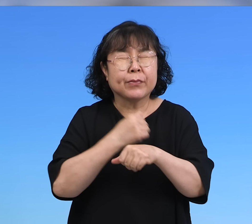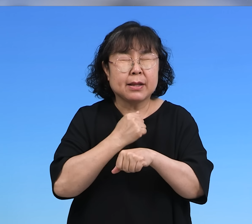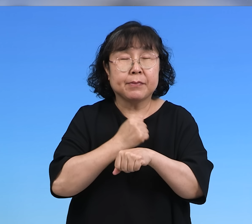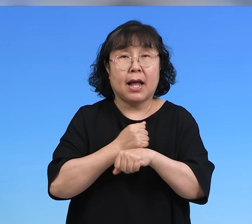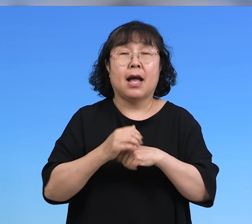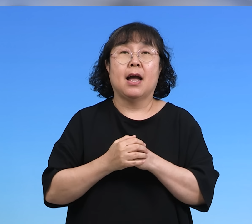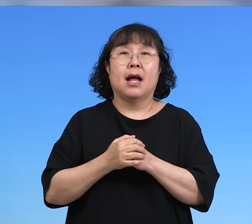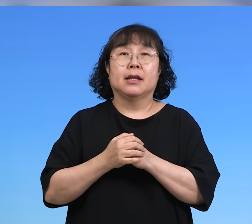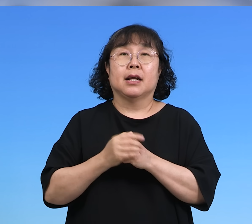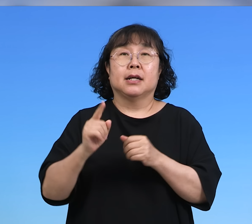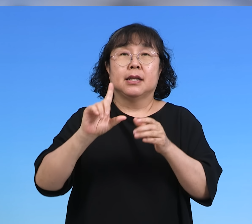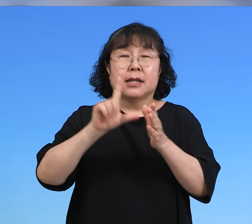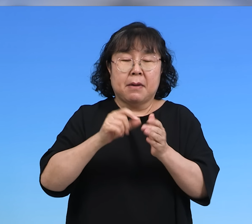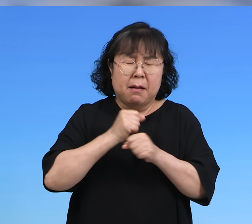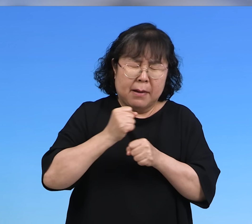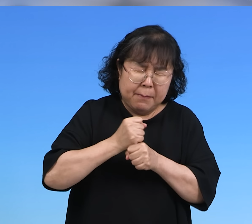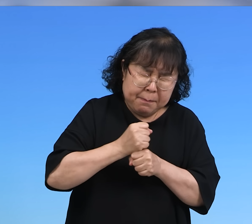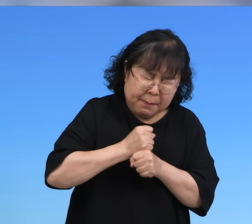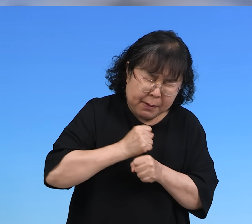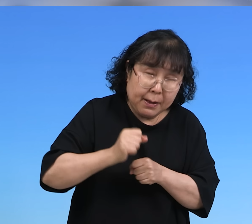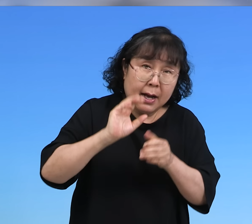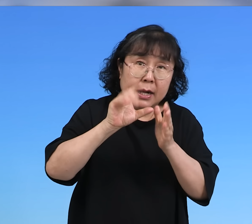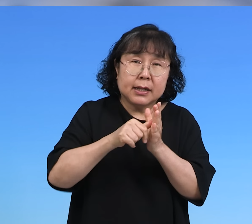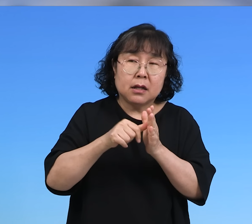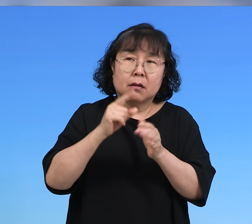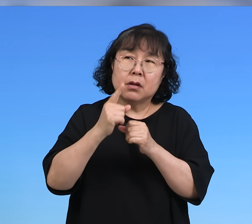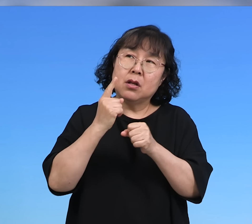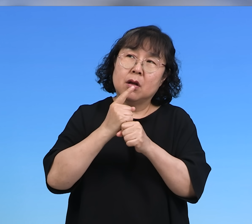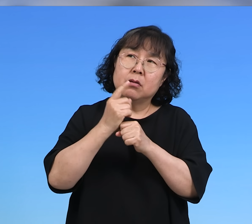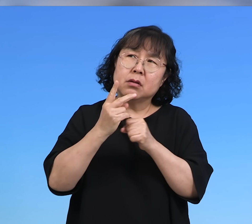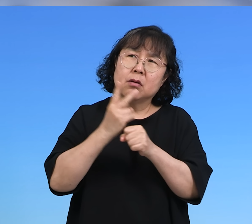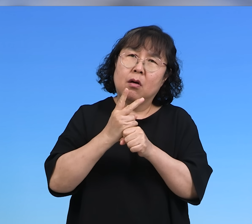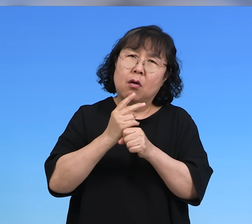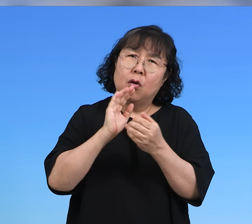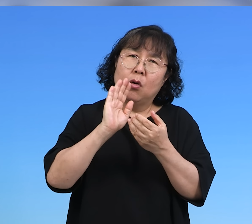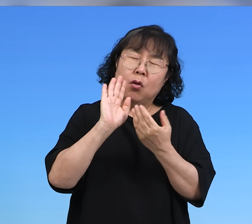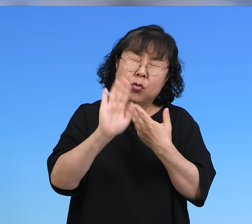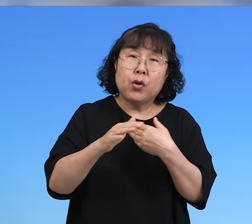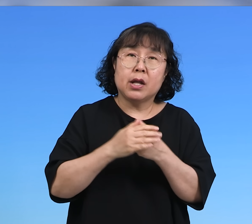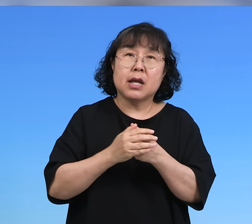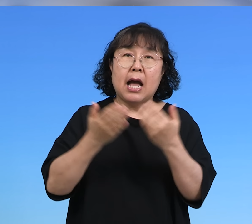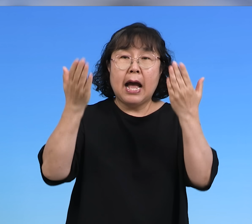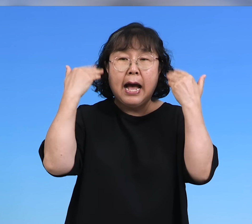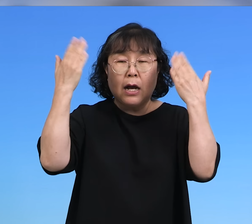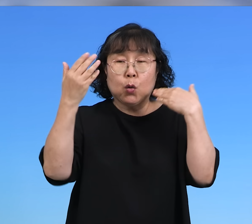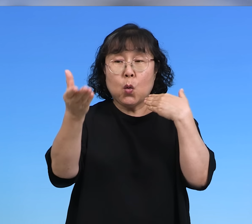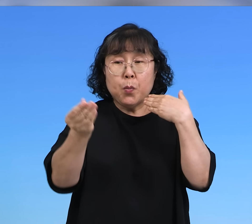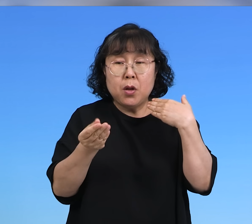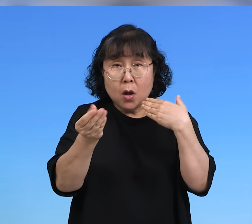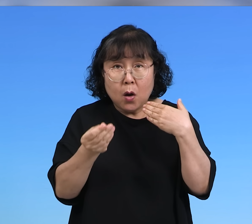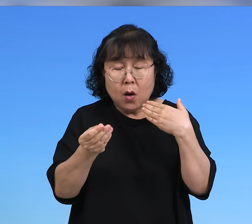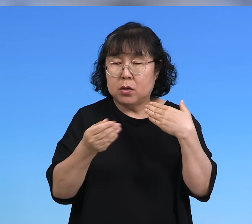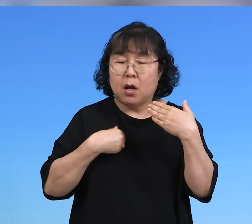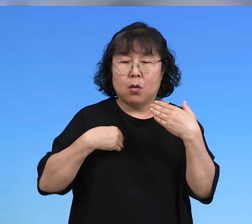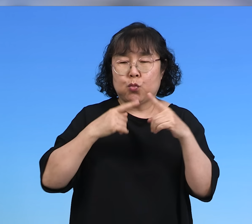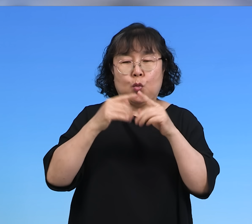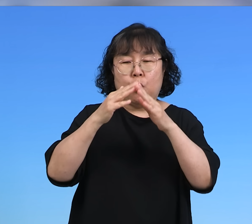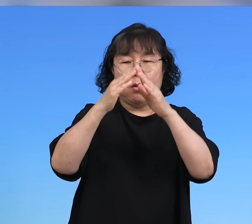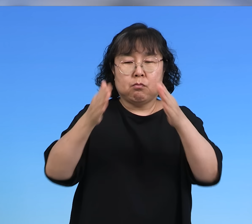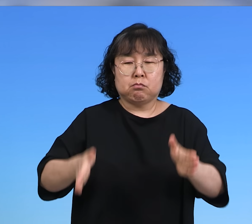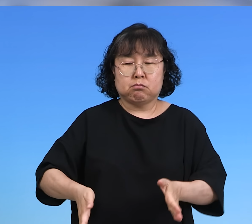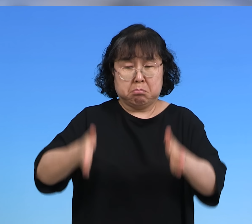마음으로. 그래서 너무 긴장하고 두려워하고 그랬는데 한 1년이 지나면서부터 우리는 학교 빌려가지고 쓰고 건물도